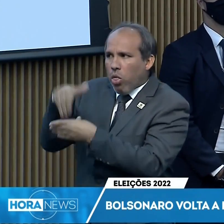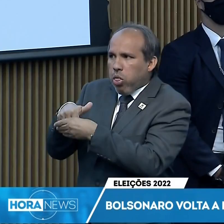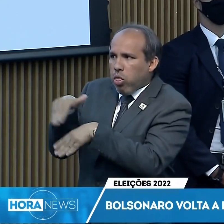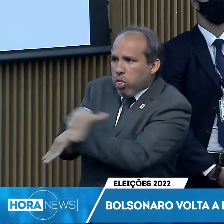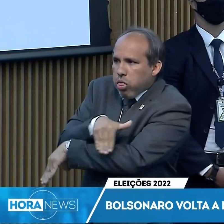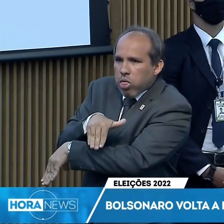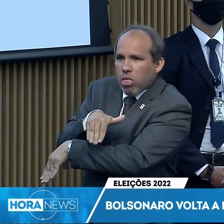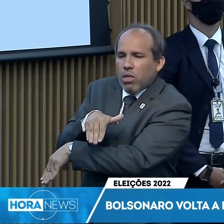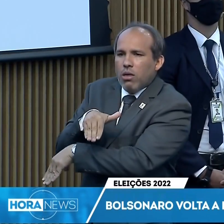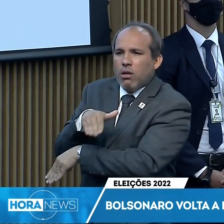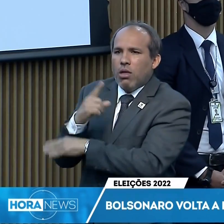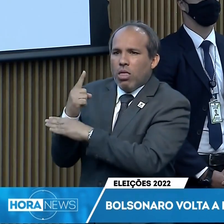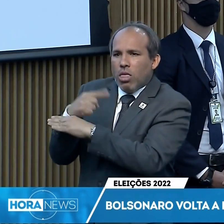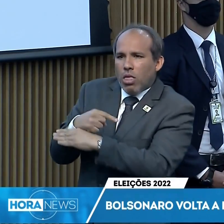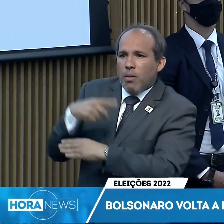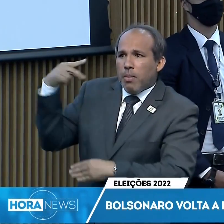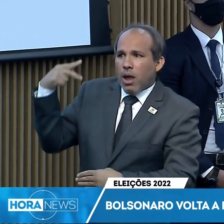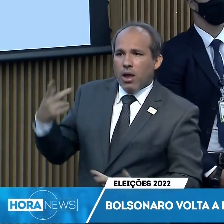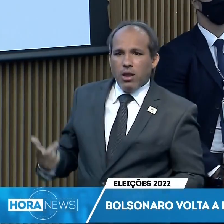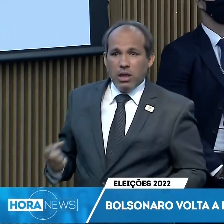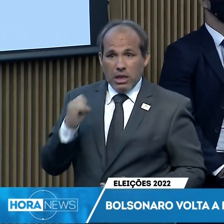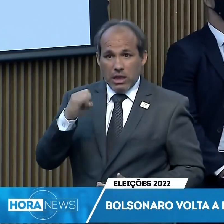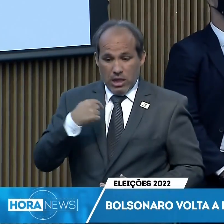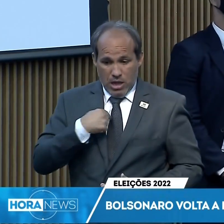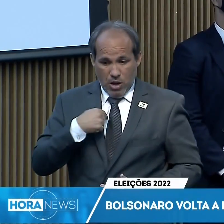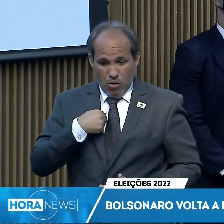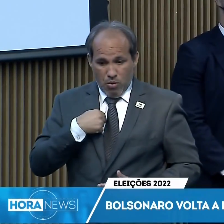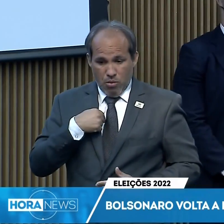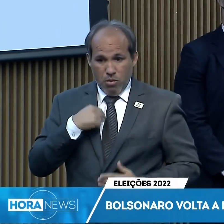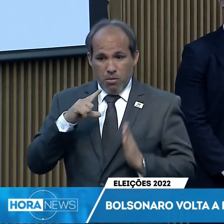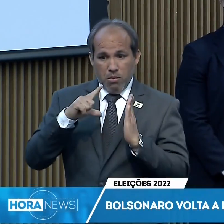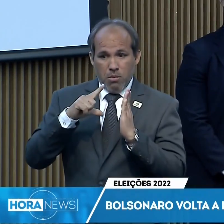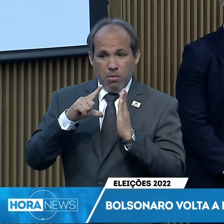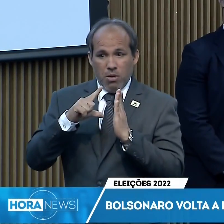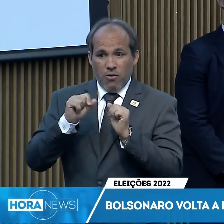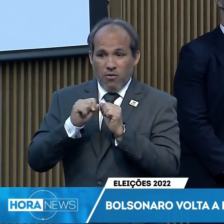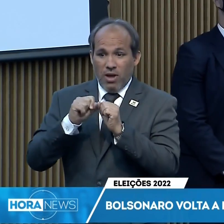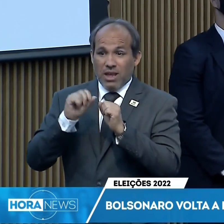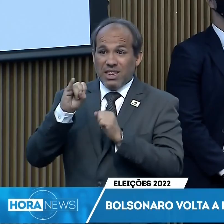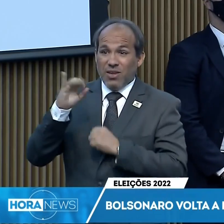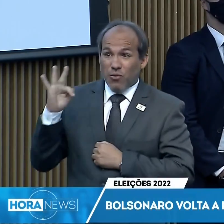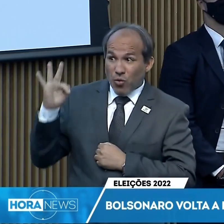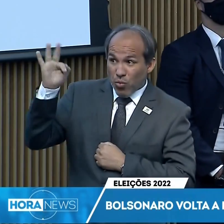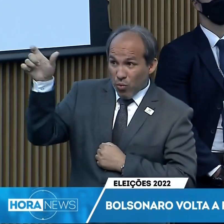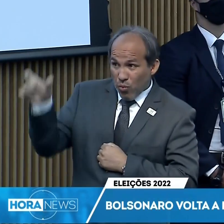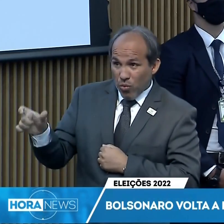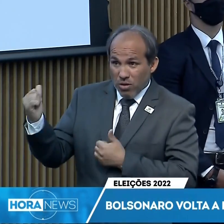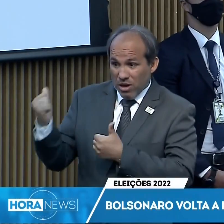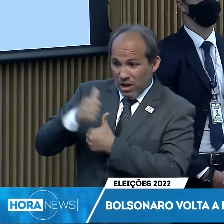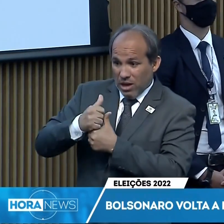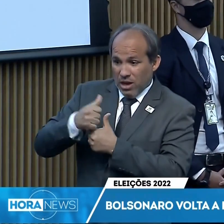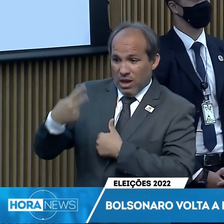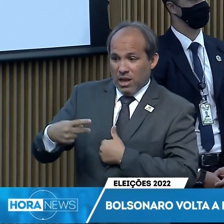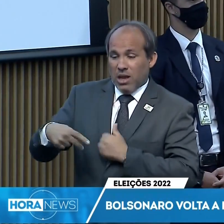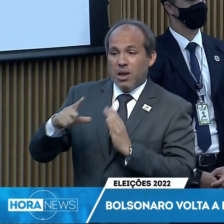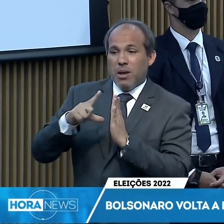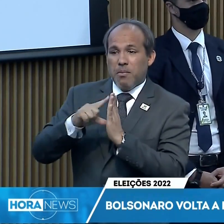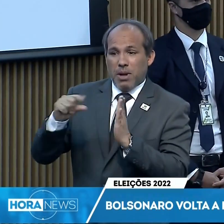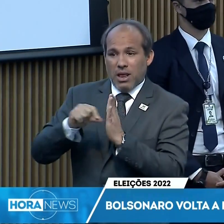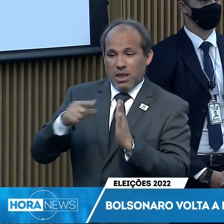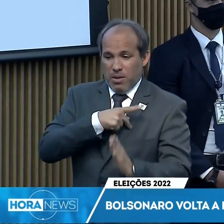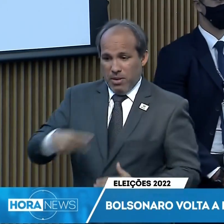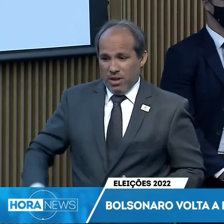Se um desses ocupar o Planalto Central um dia, o que faz esse Estado vai fazer no Brasil? Todos